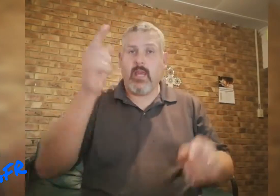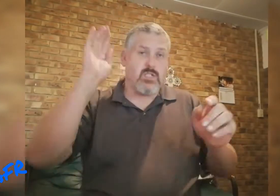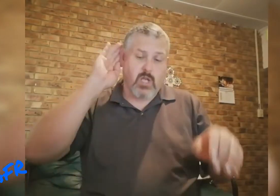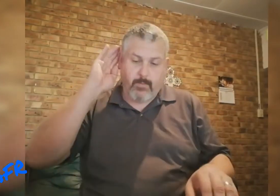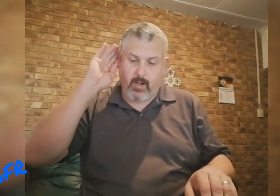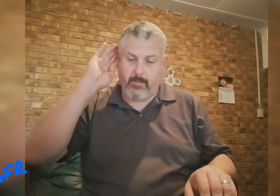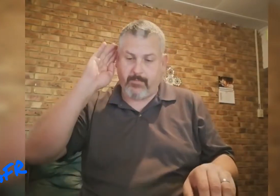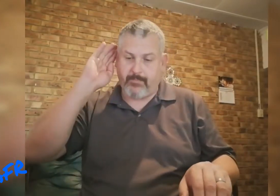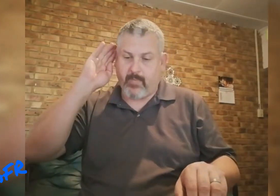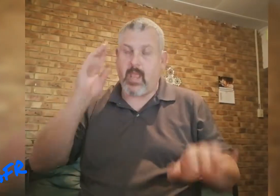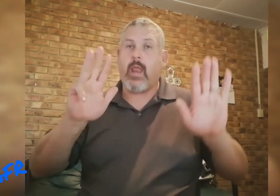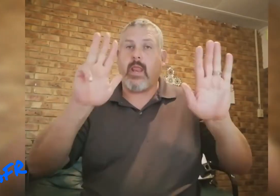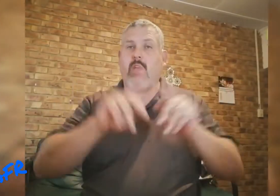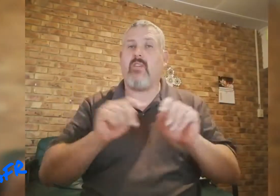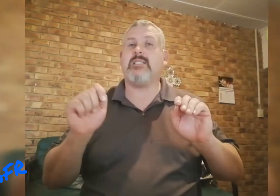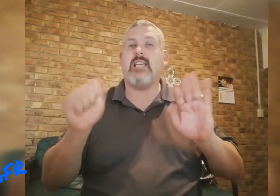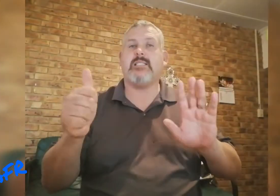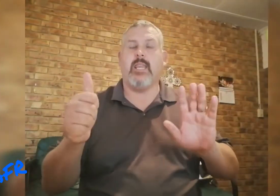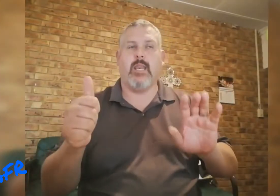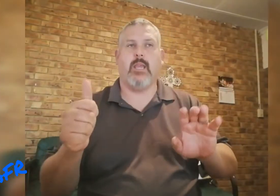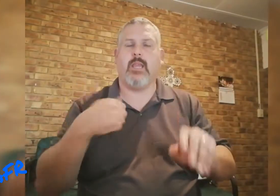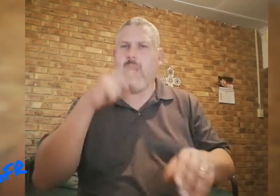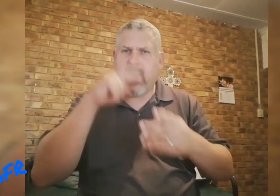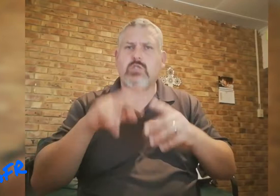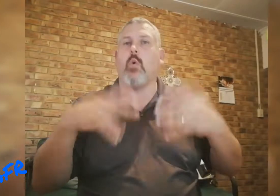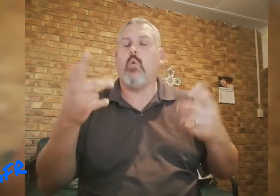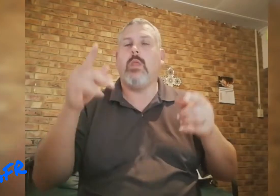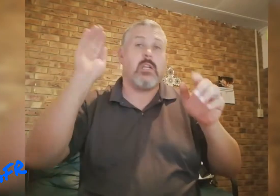in Samuel 9 vers 16 en lees ons hoe